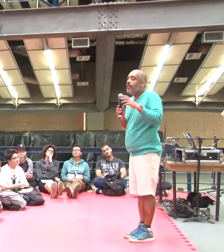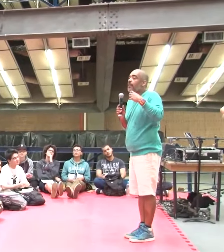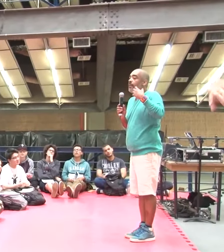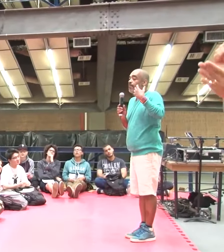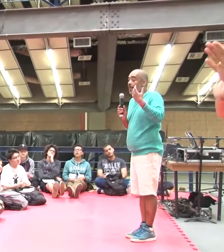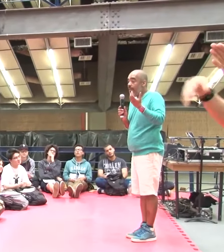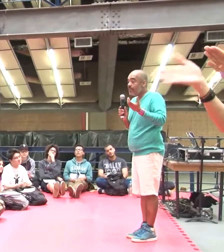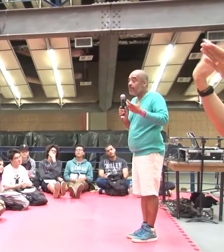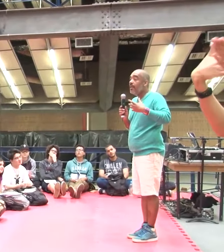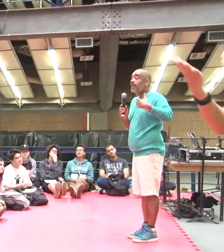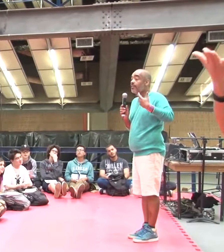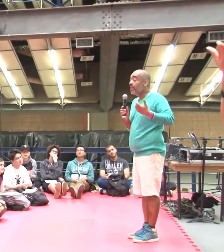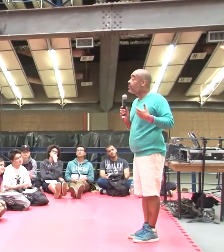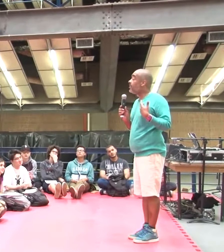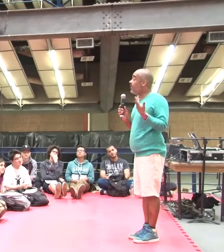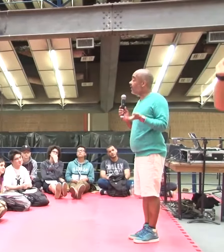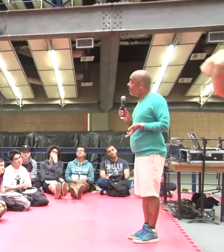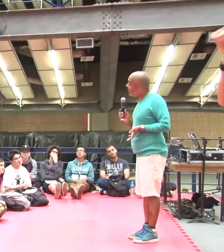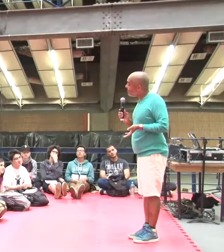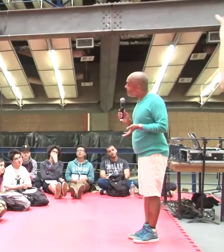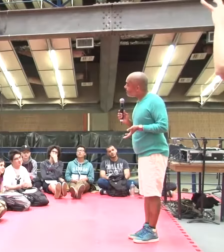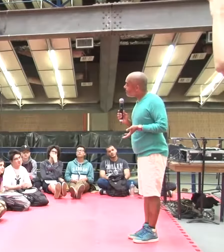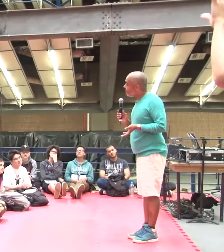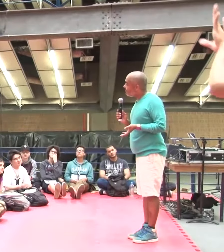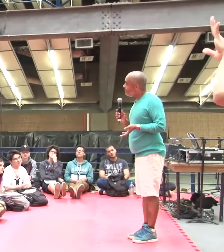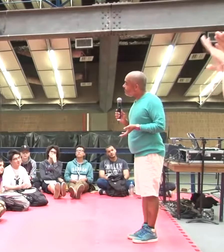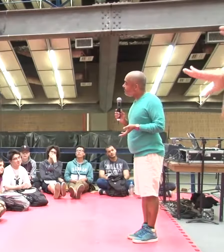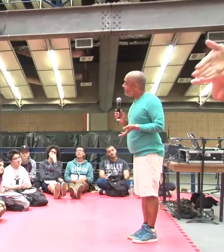obra permite que a gente intervenha.